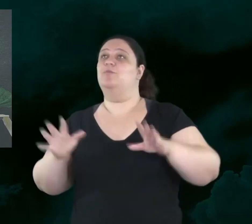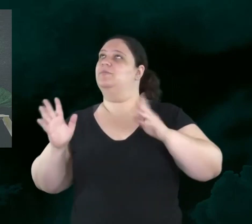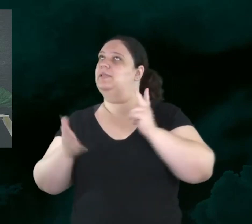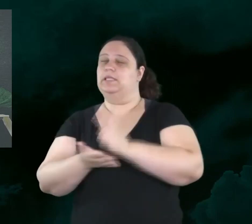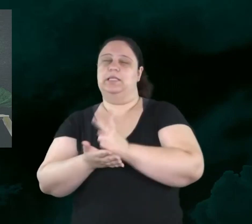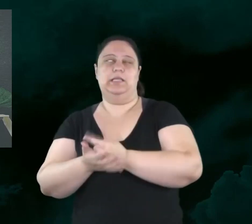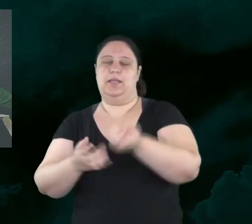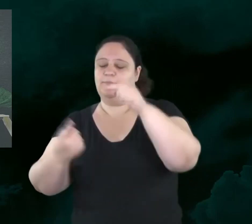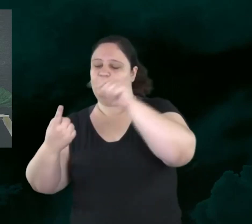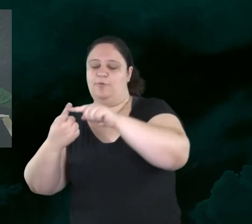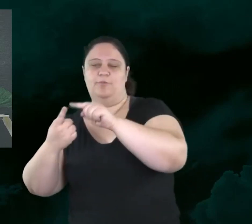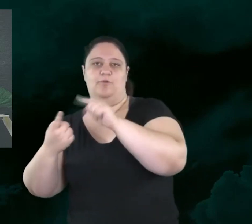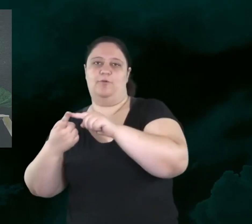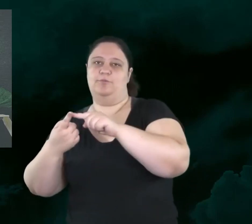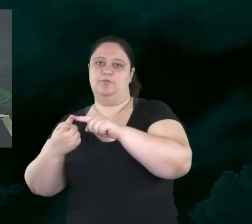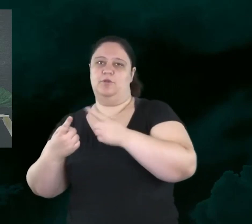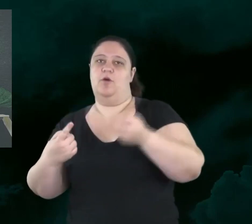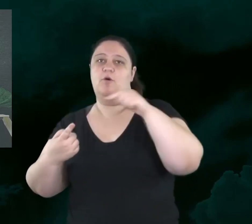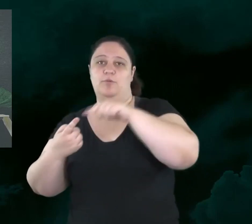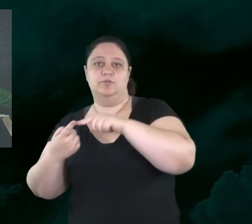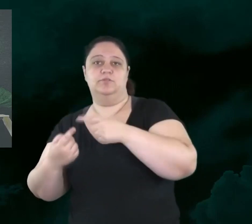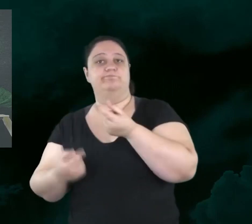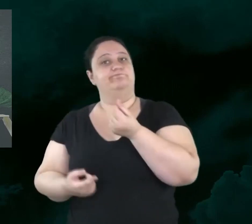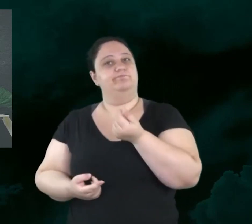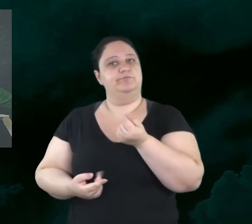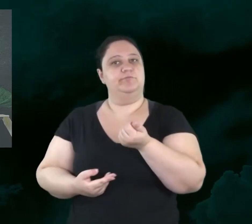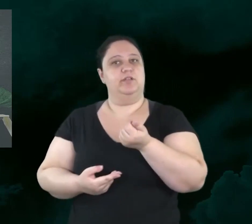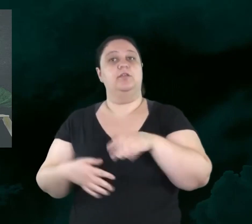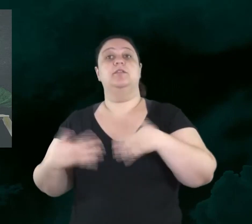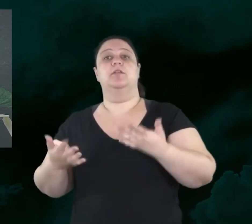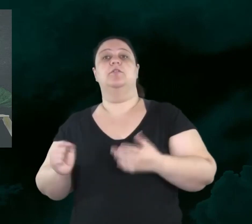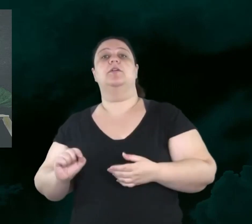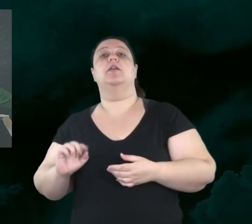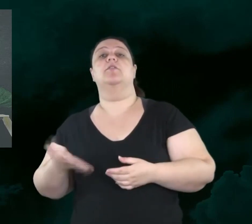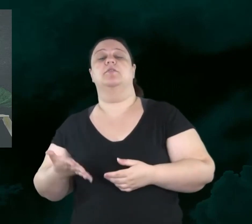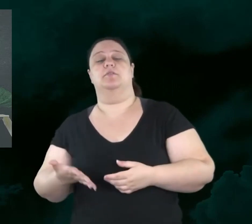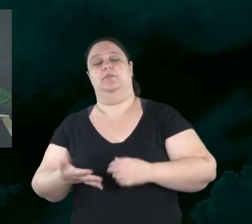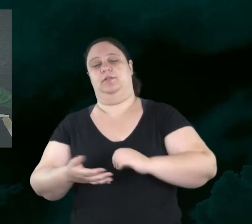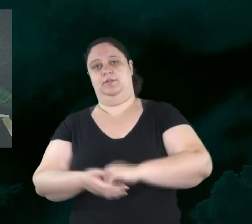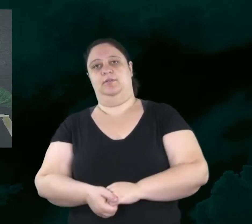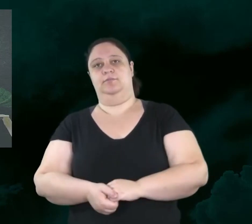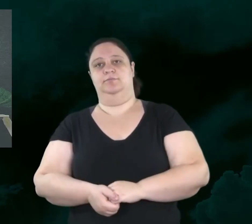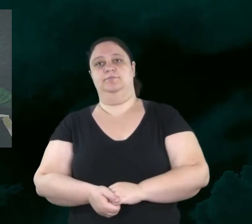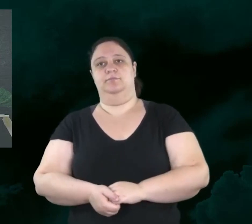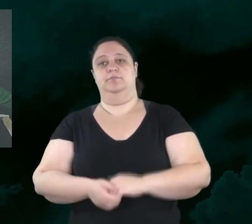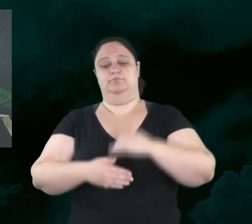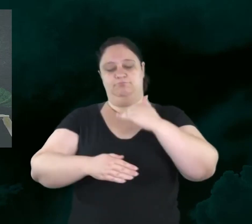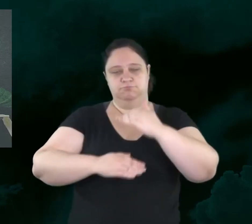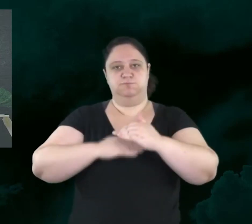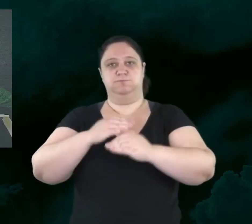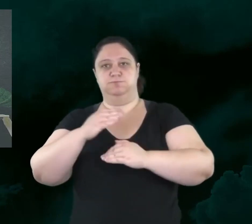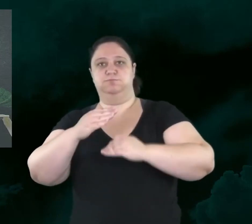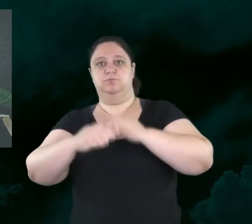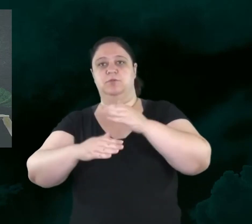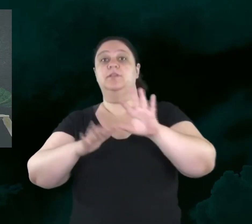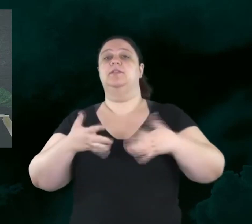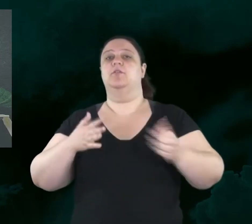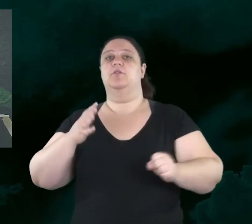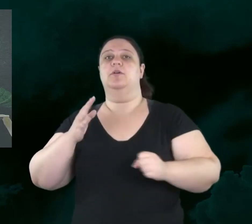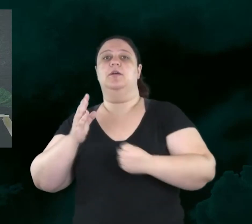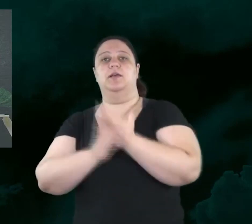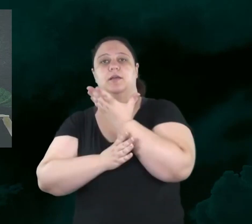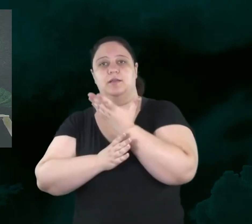Então, o que aconteceu? Com os anos de desenvolvimento, criaram-se algoritmos, né,